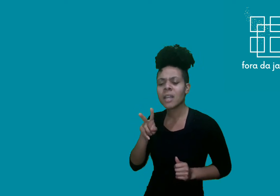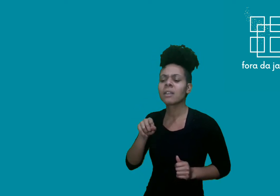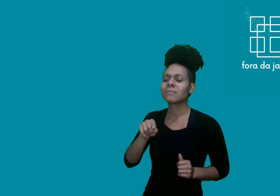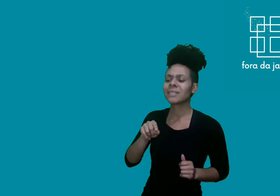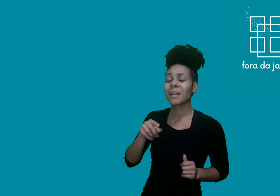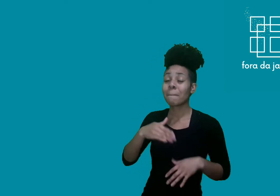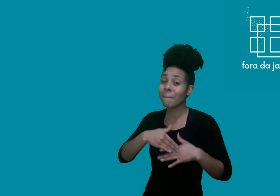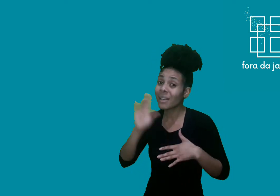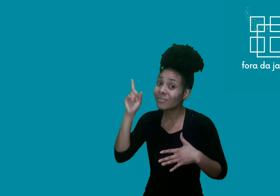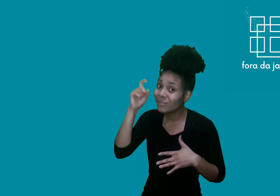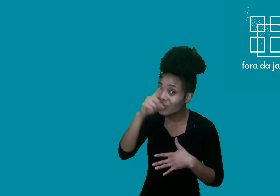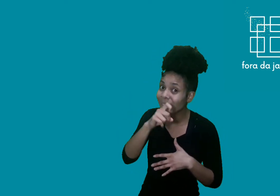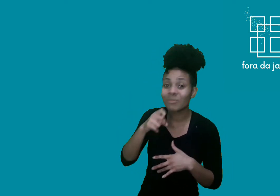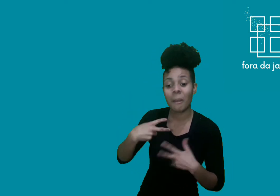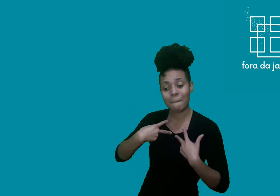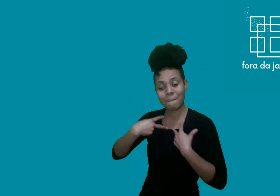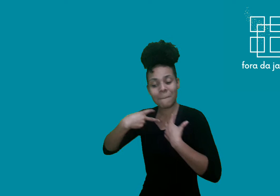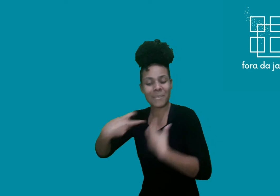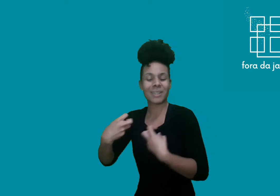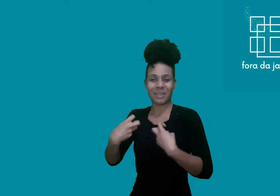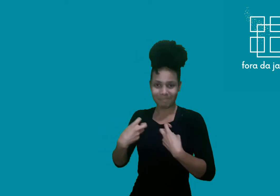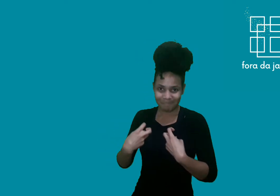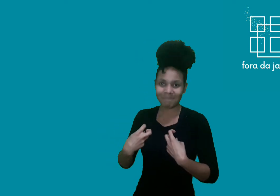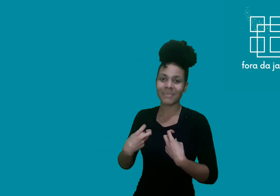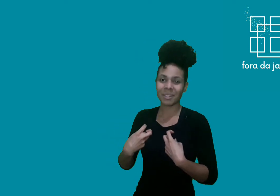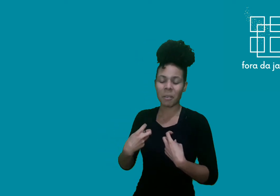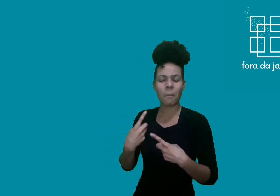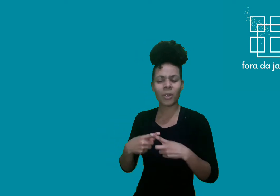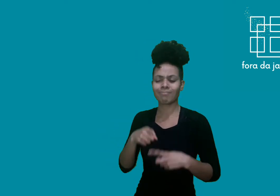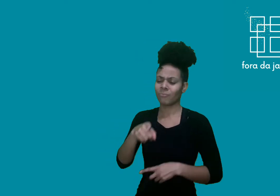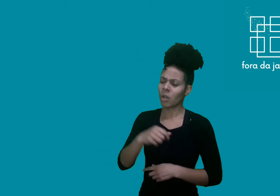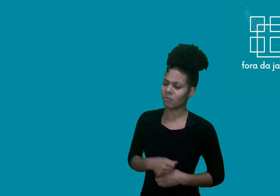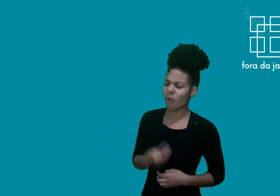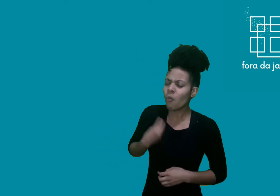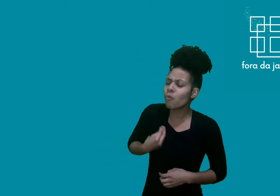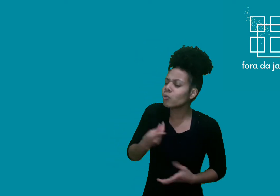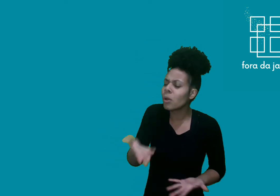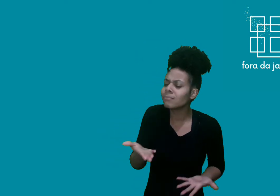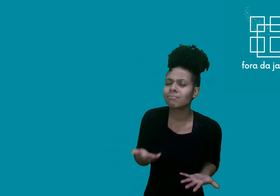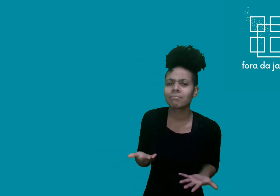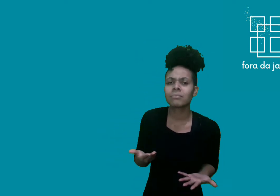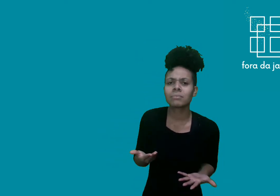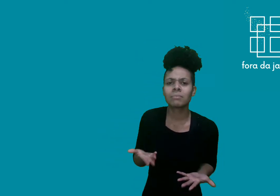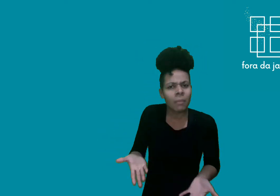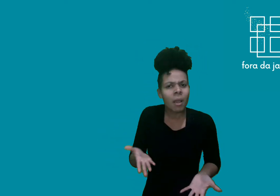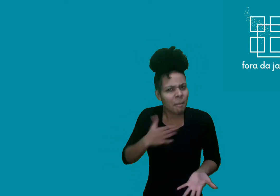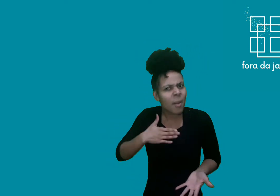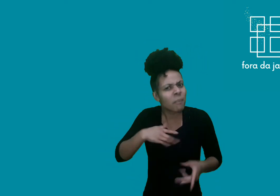Só que aí eu acho que nesse caso, quando alguma coisa nos é imposta, é mais fácil a gente perceber que aquilo ali não é para